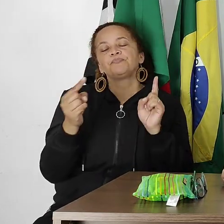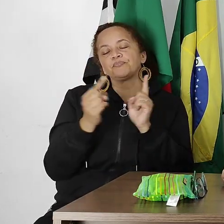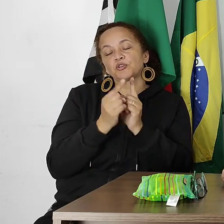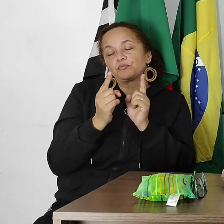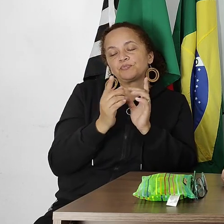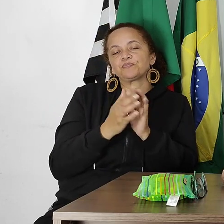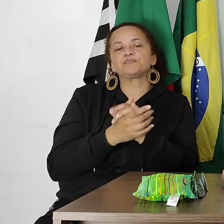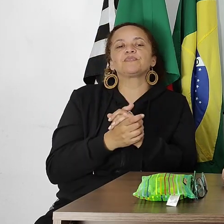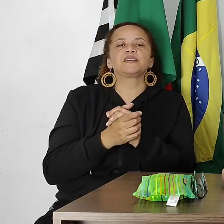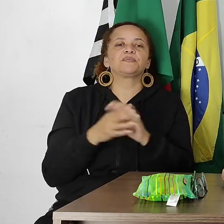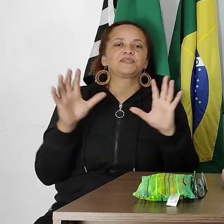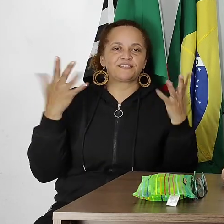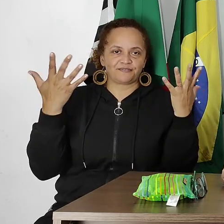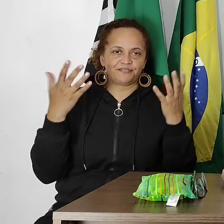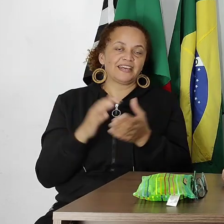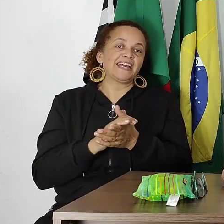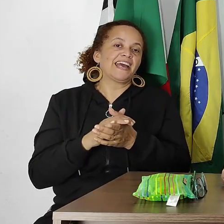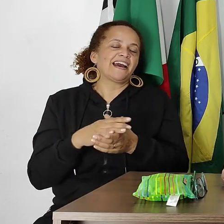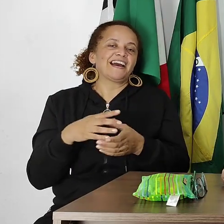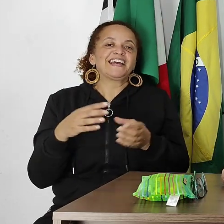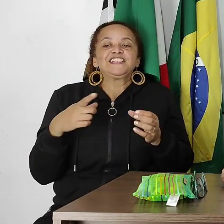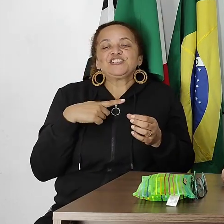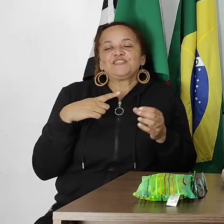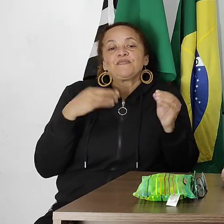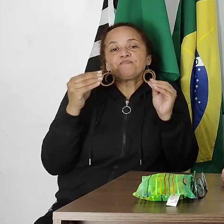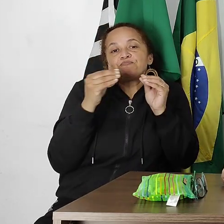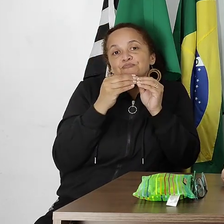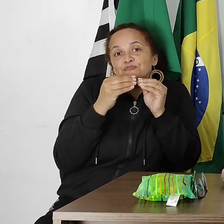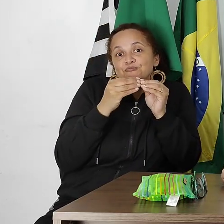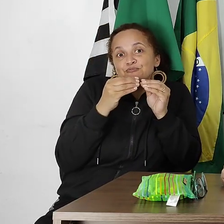quermesse, ele me deu meu primeiro beijo.